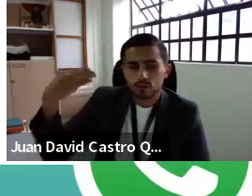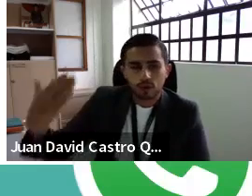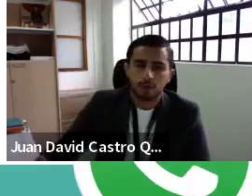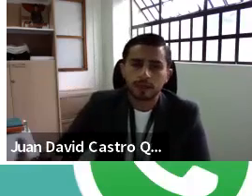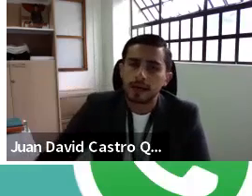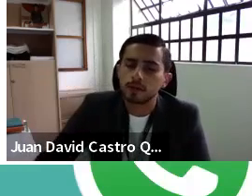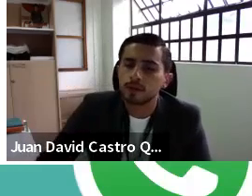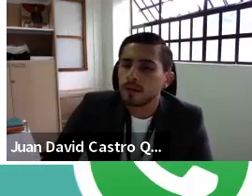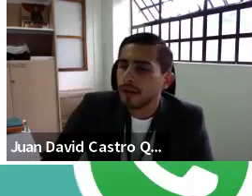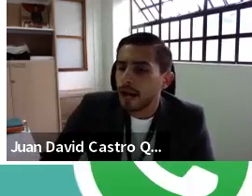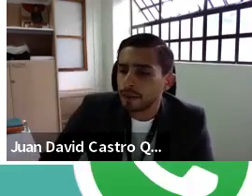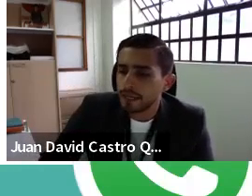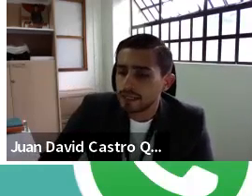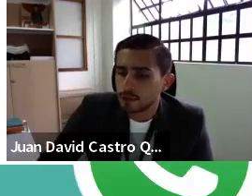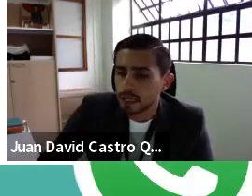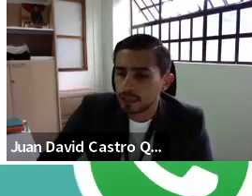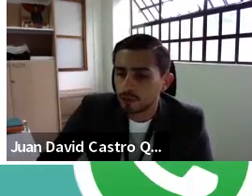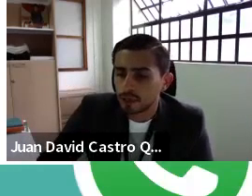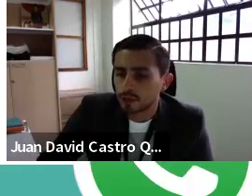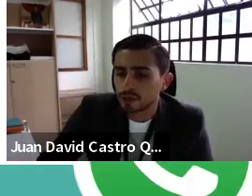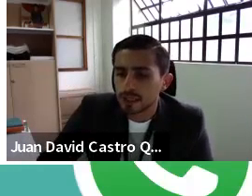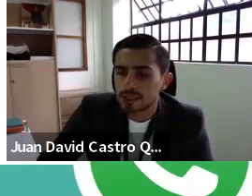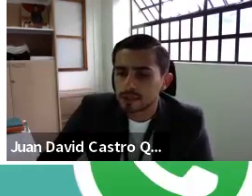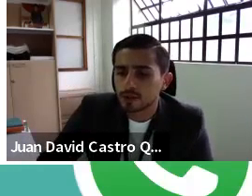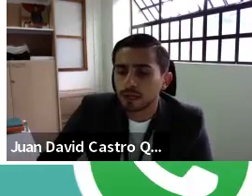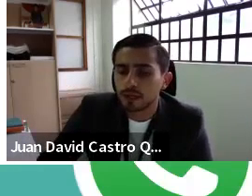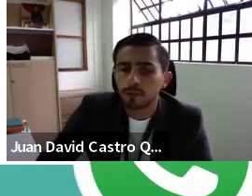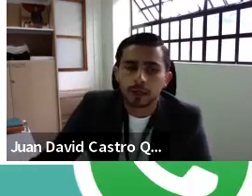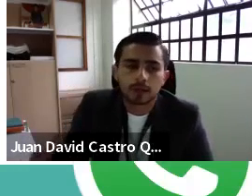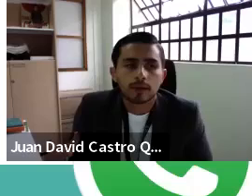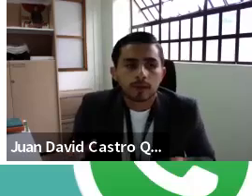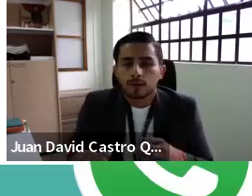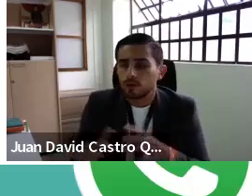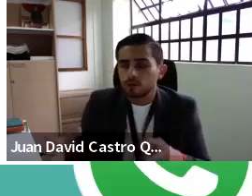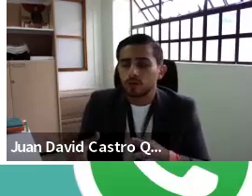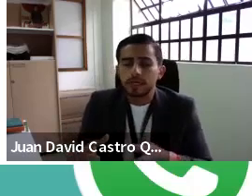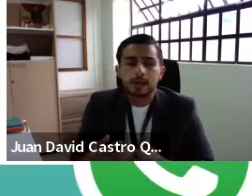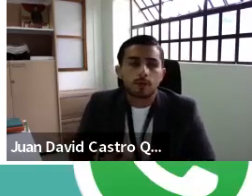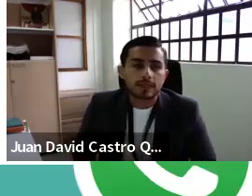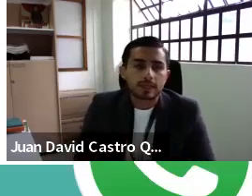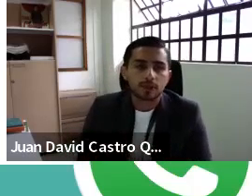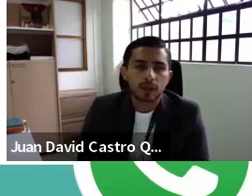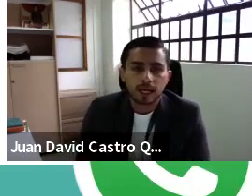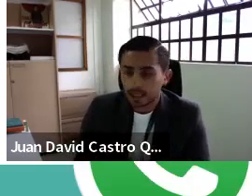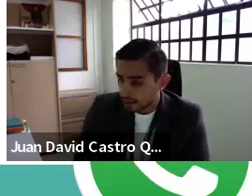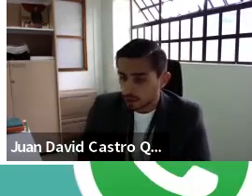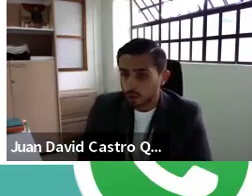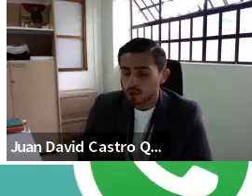comentando a medida que se nos vayan ocurriendo cositas insisto muy rico poder construir esta conversación entre todos